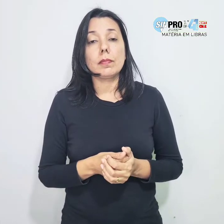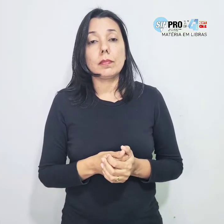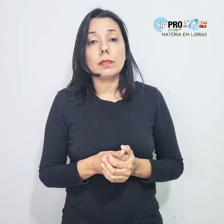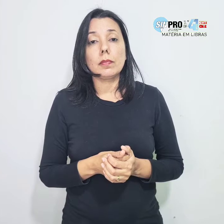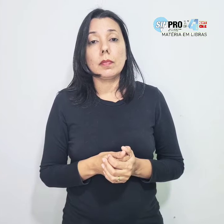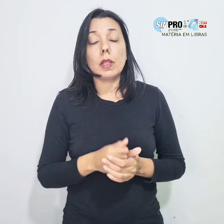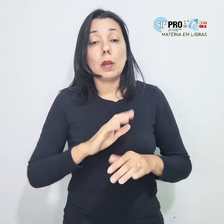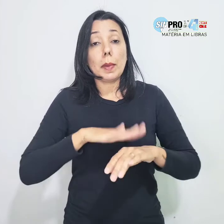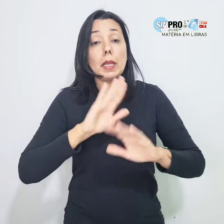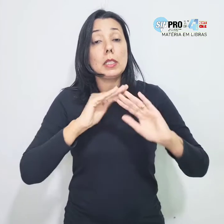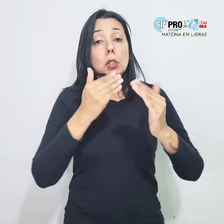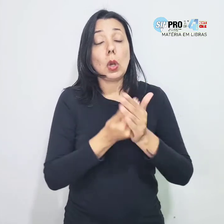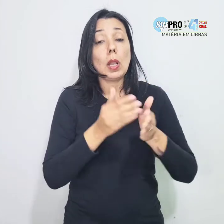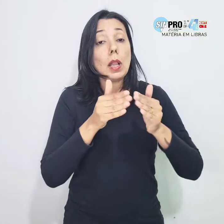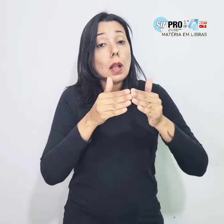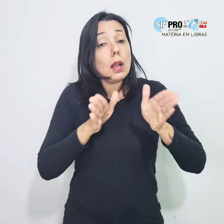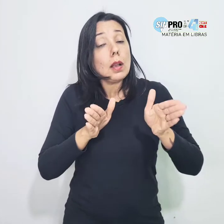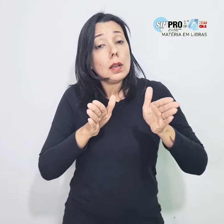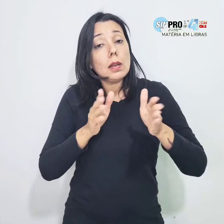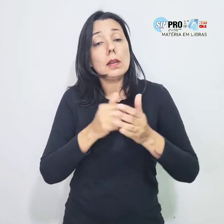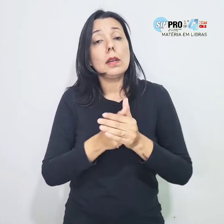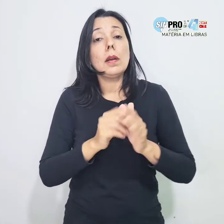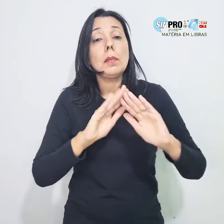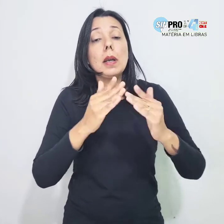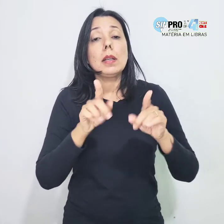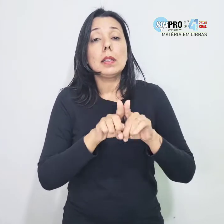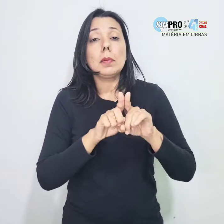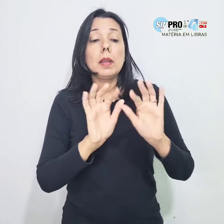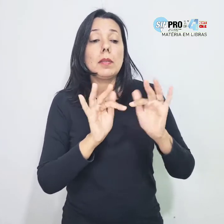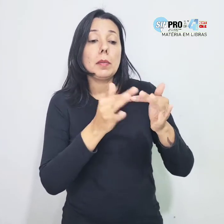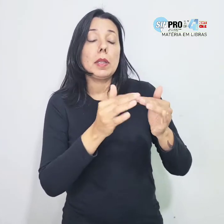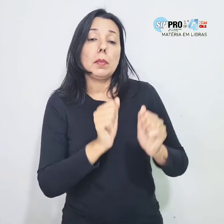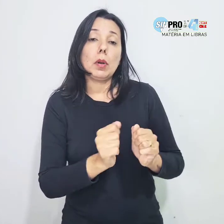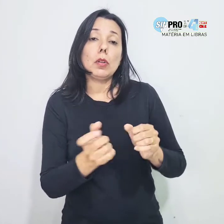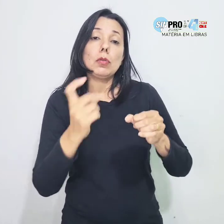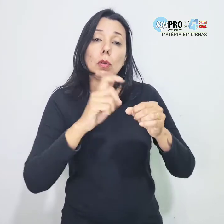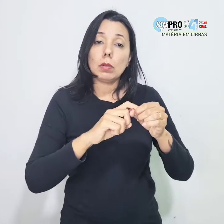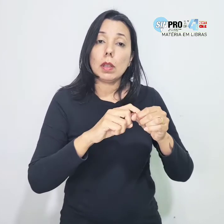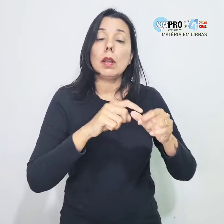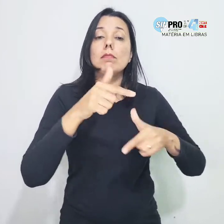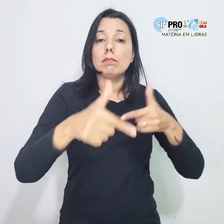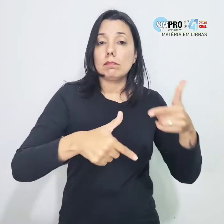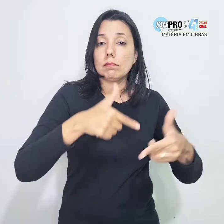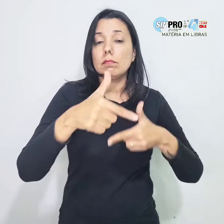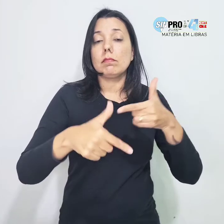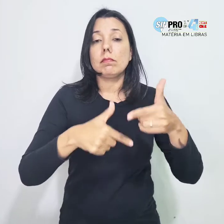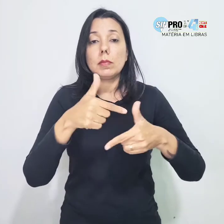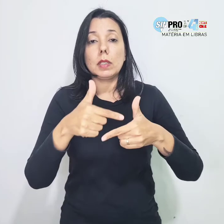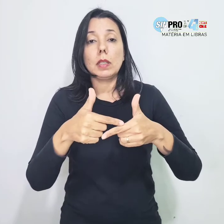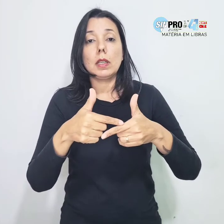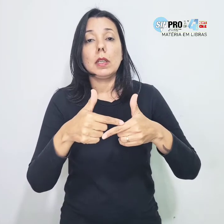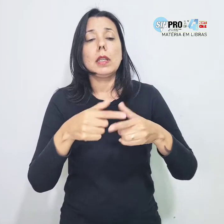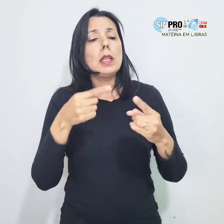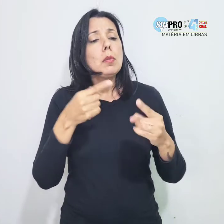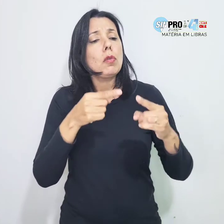Com mais escolas abertas, mais pais poderiam retomar seus trabalhos e isso provocaria um aumento